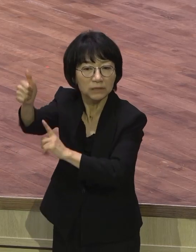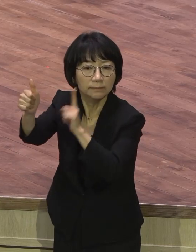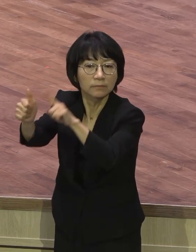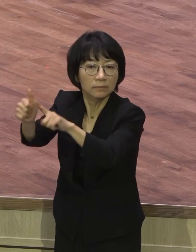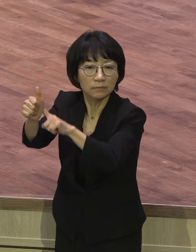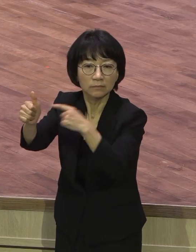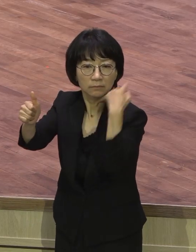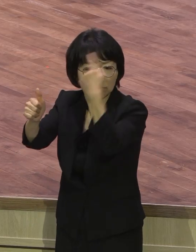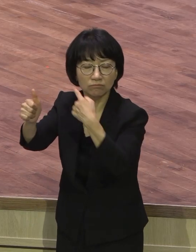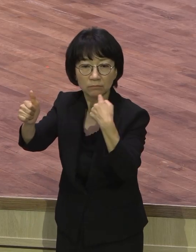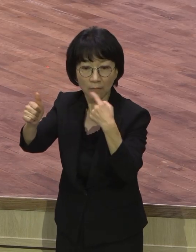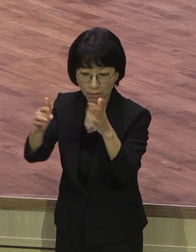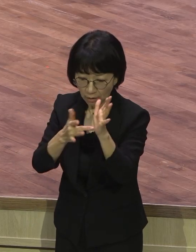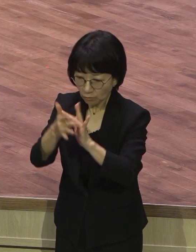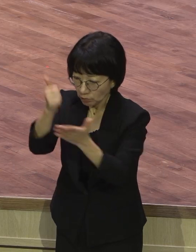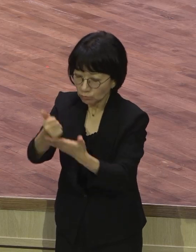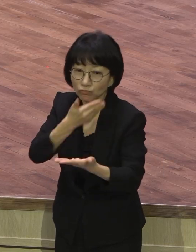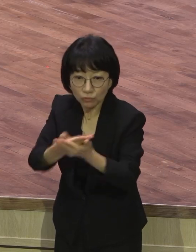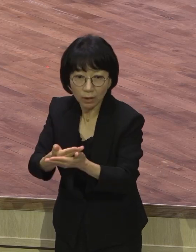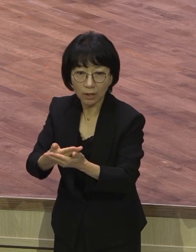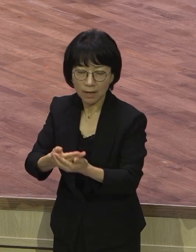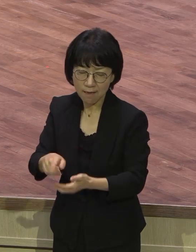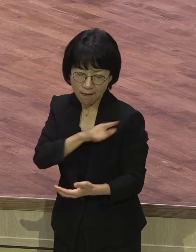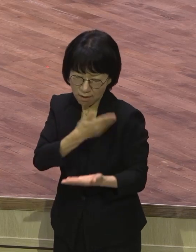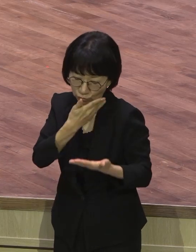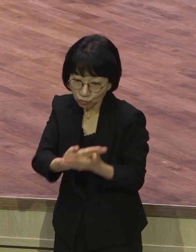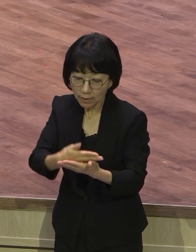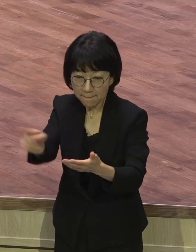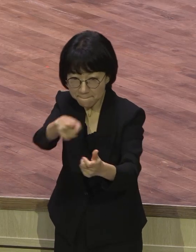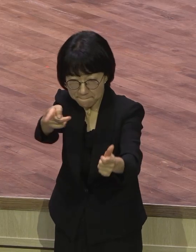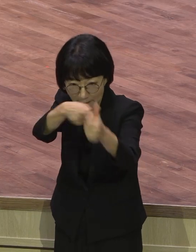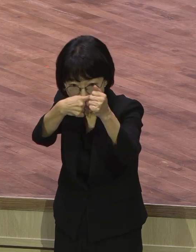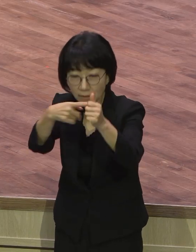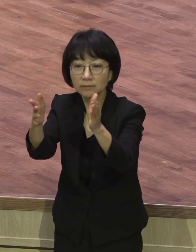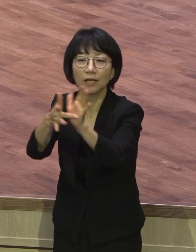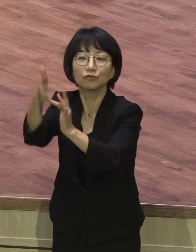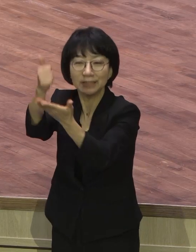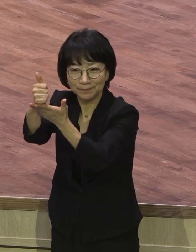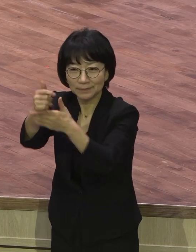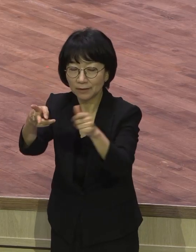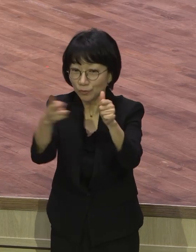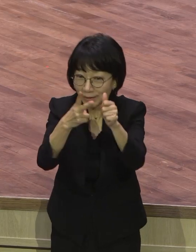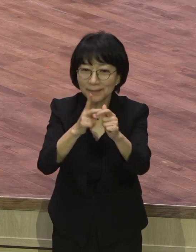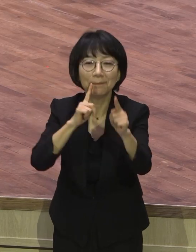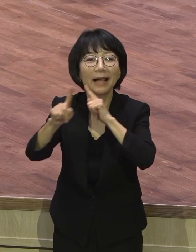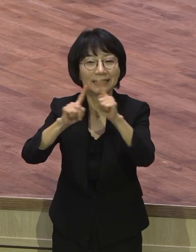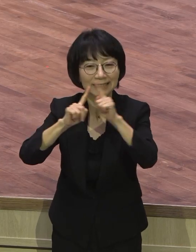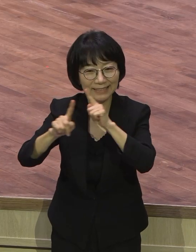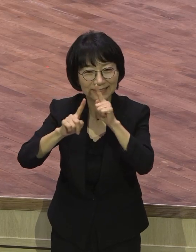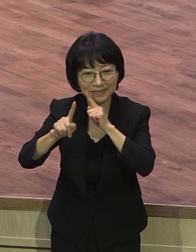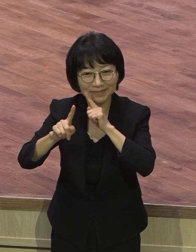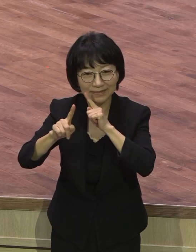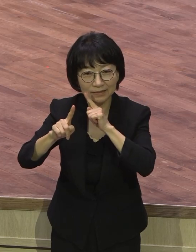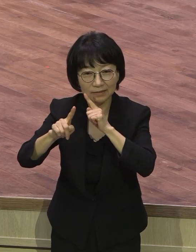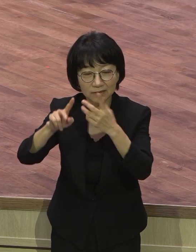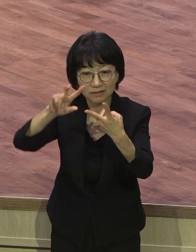말씀도 중요하지만 더 중요하게 생각하느냐 예수님 예수님의 말씀으로 구원받는 것이 아니라니까요